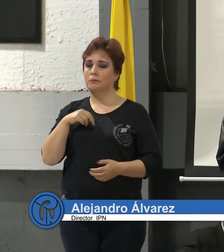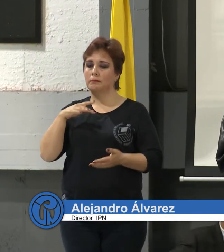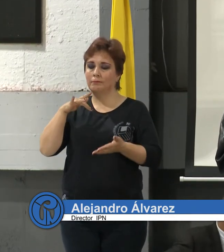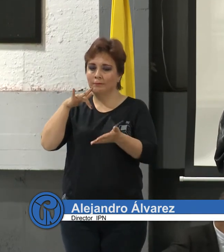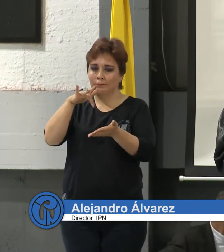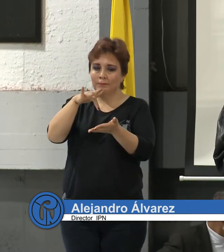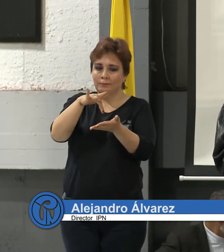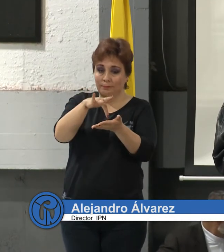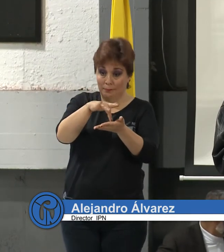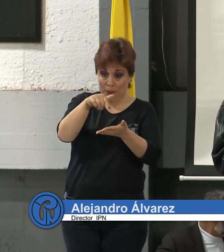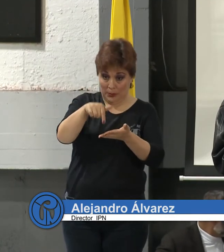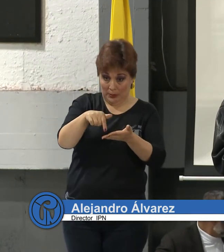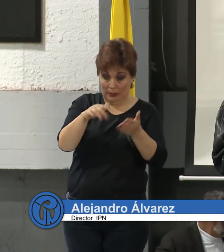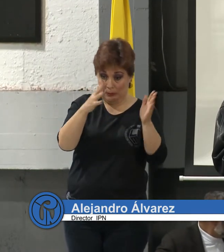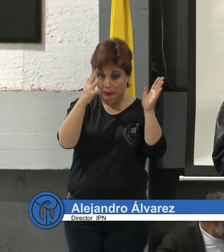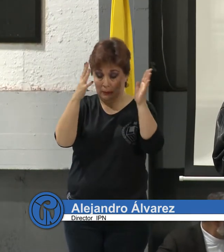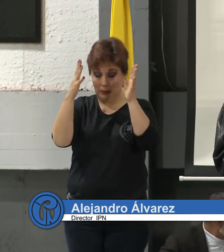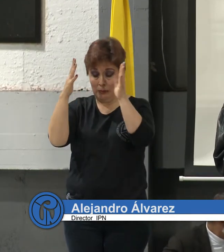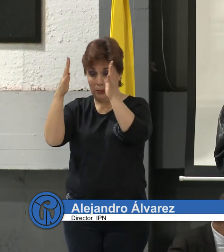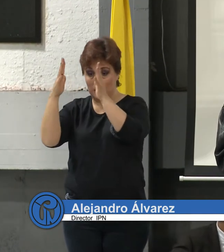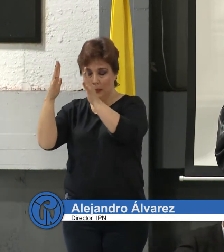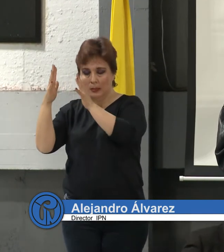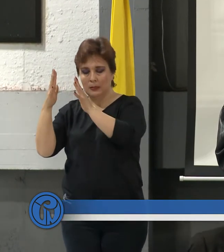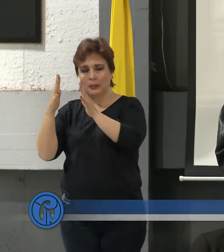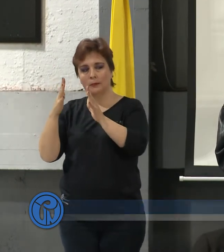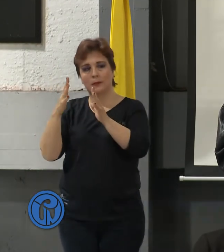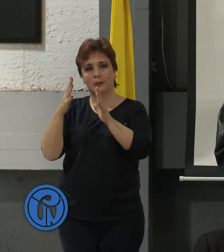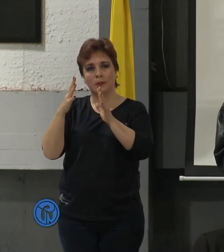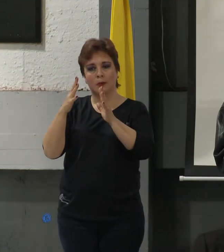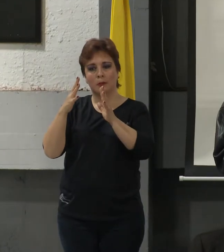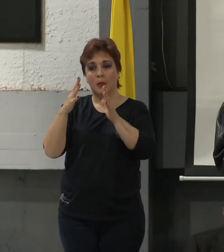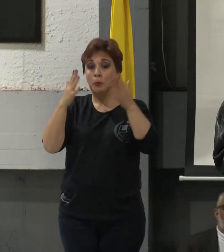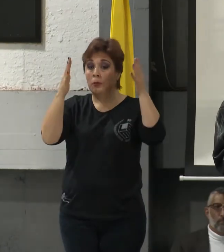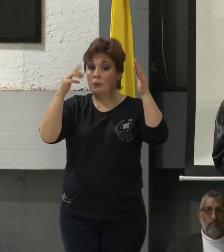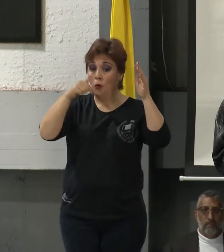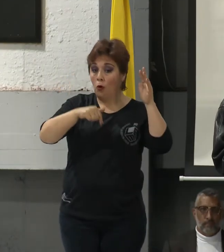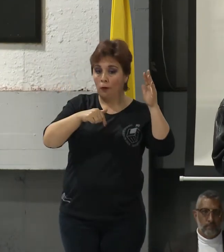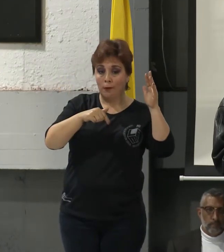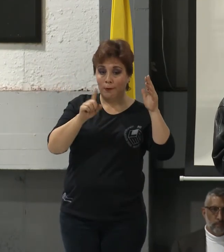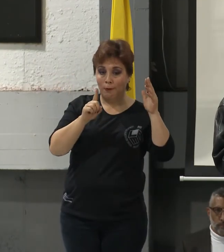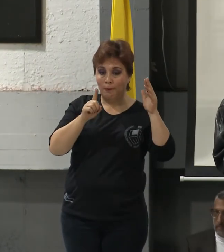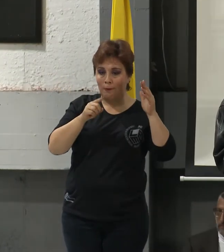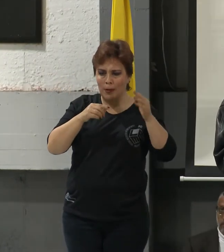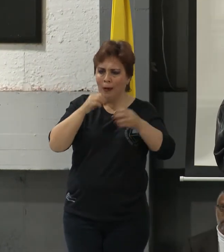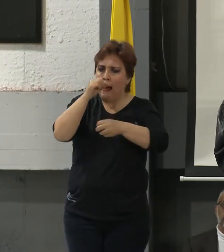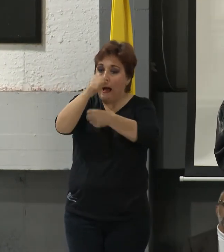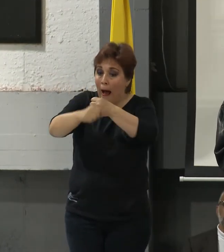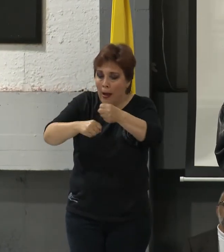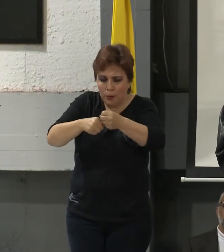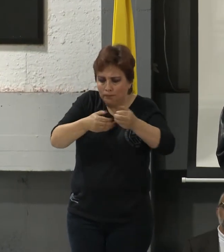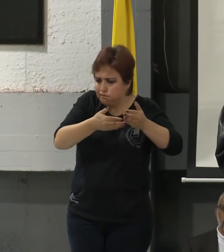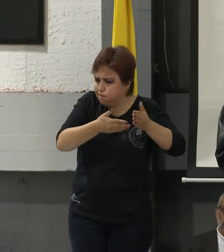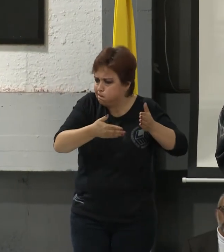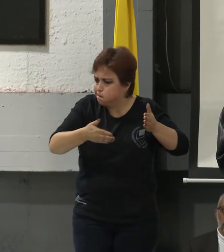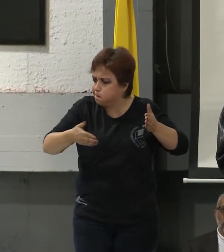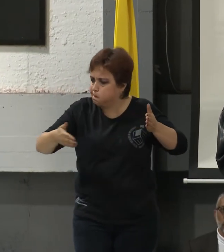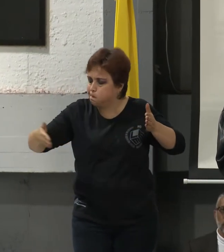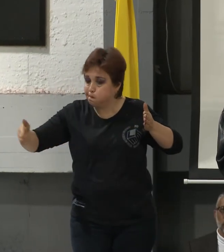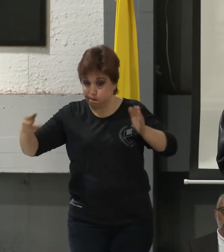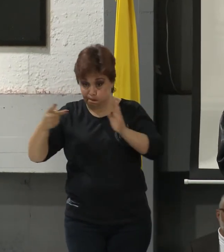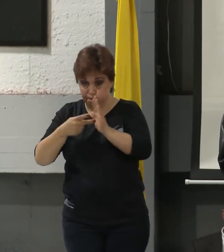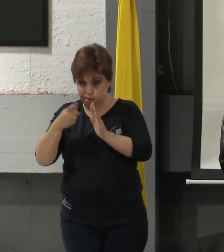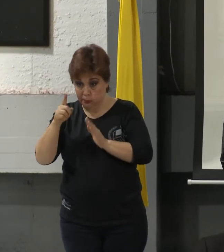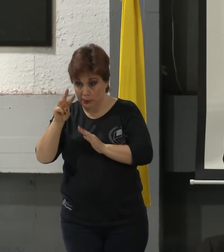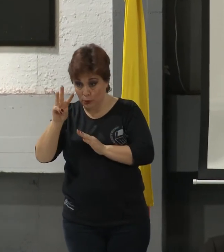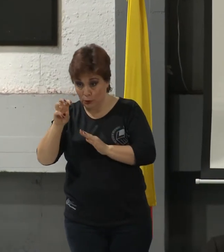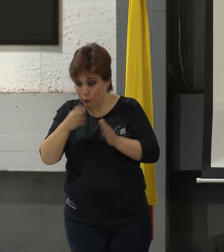de las celebraciones que durante todo el 2018 la universidad la licenciatura